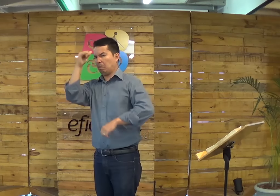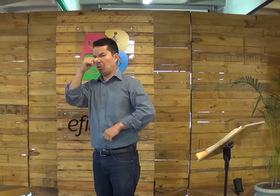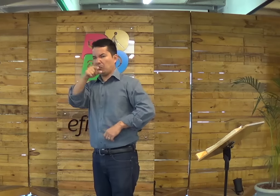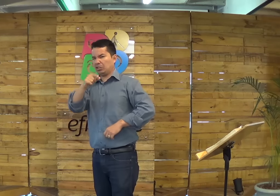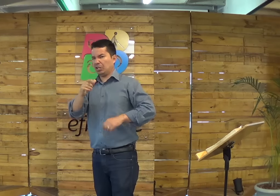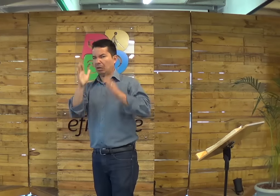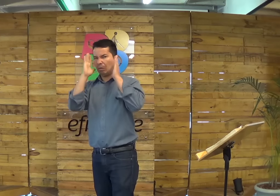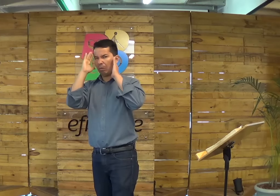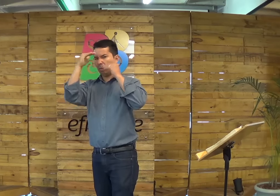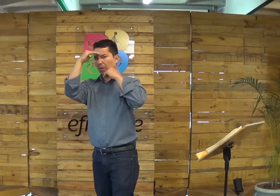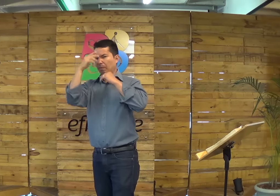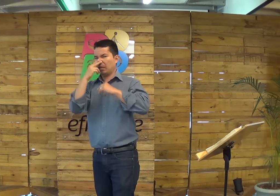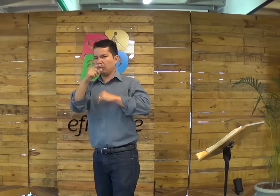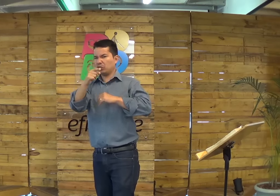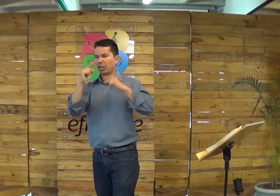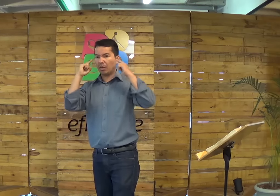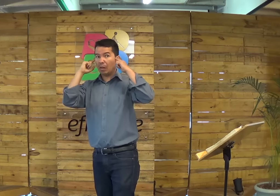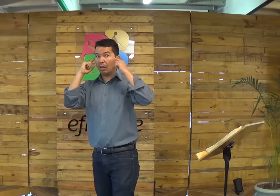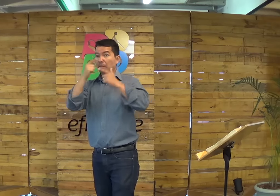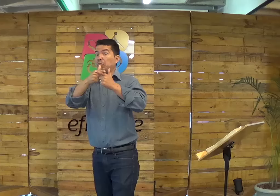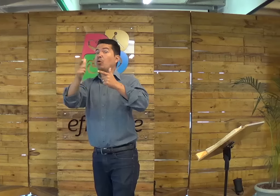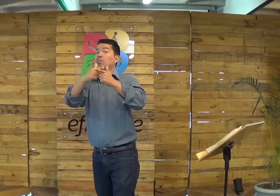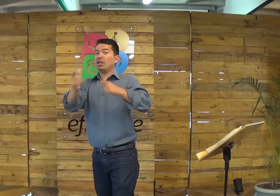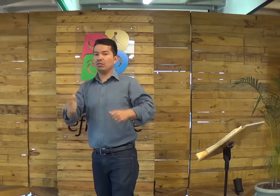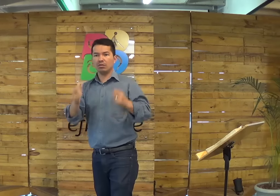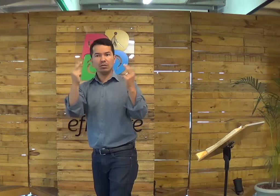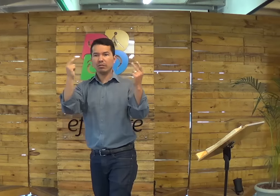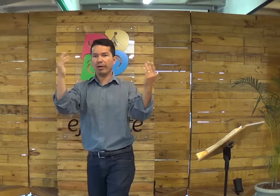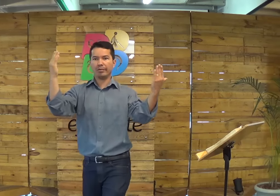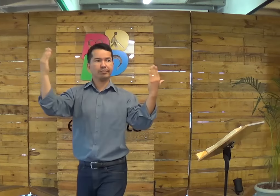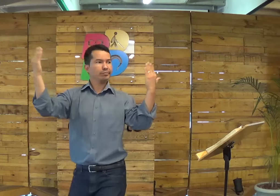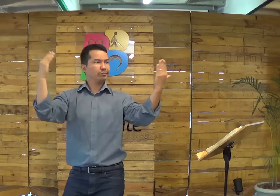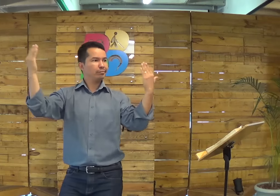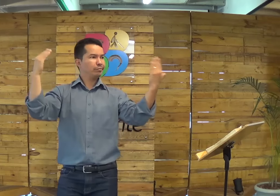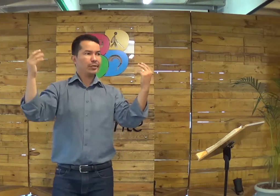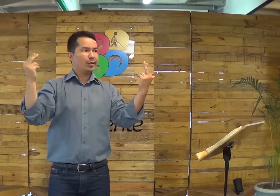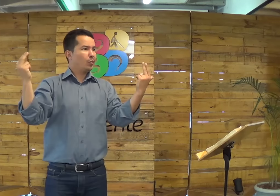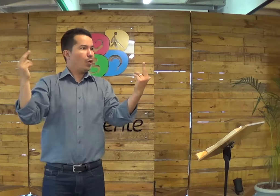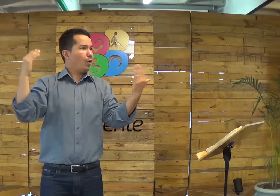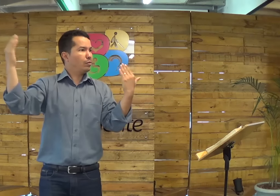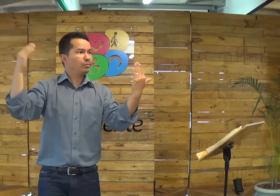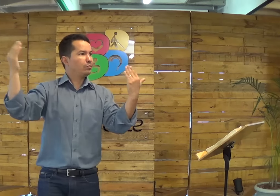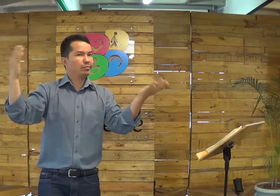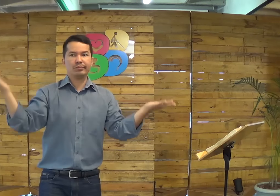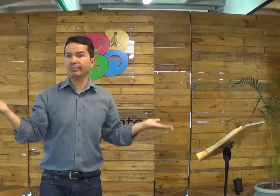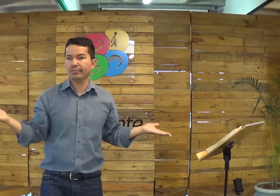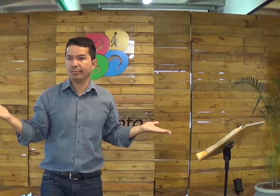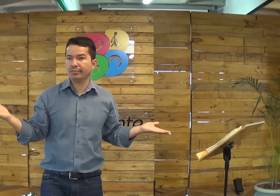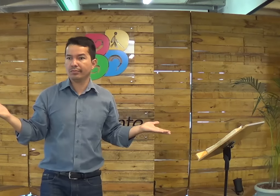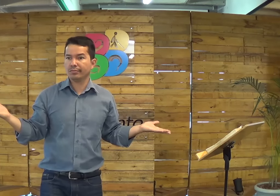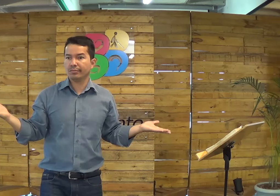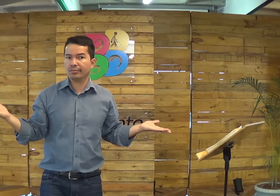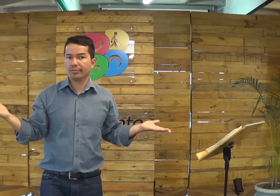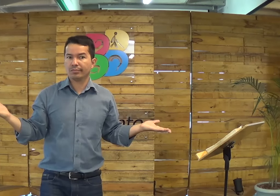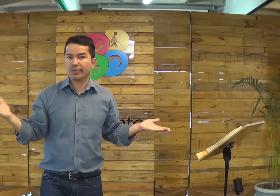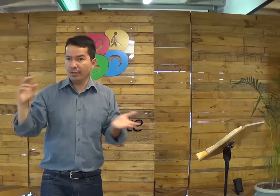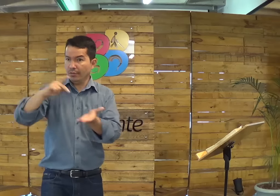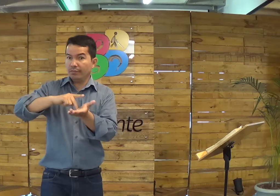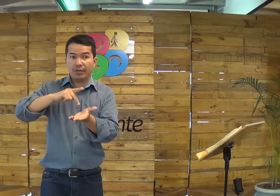maluco você tá R Ai que quadrado eu acho que você tem problema na cabeça seria uma comparação não